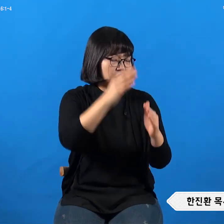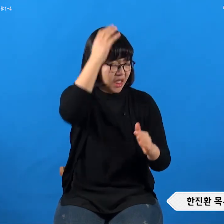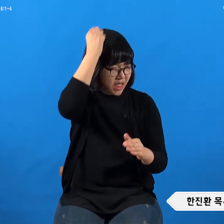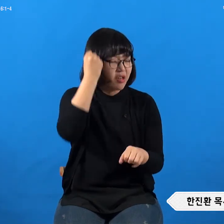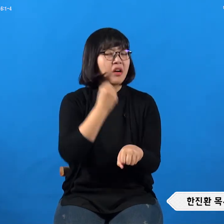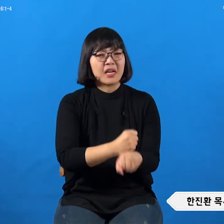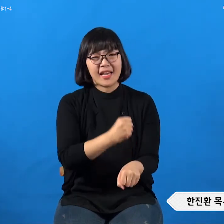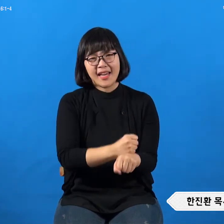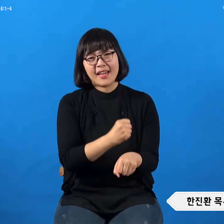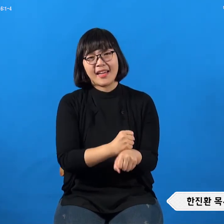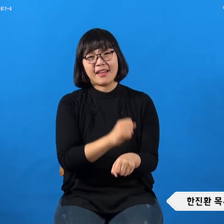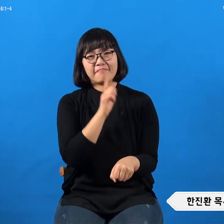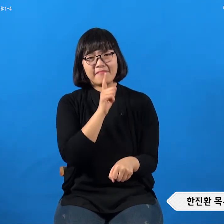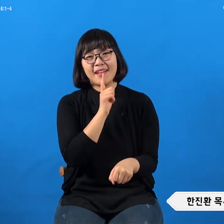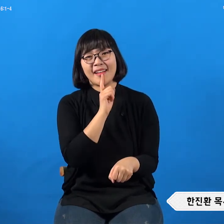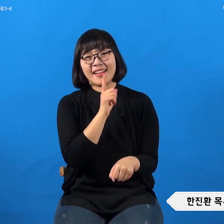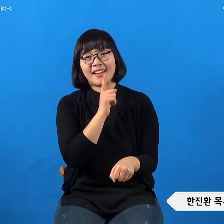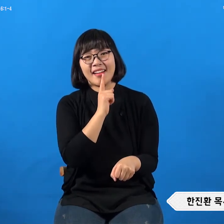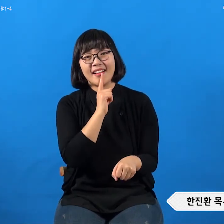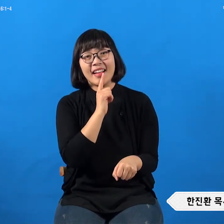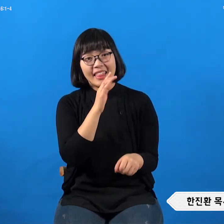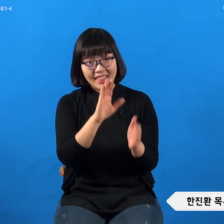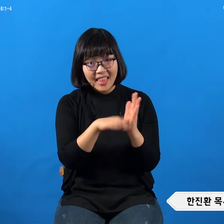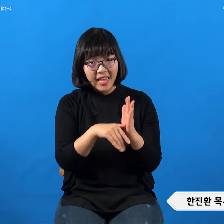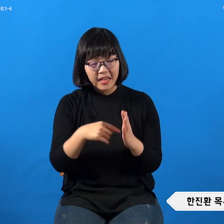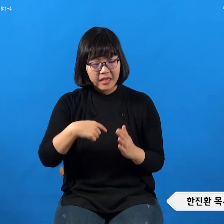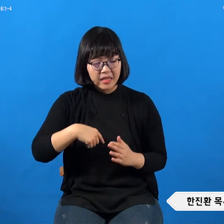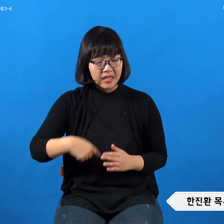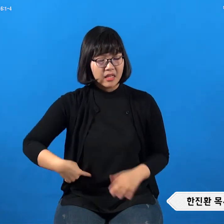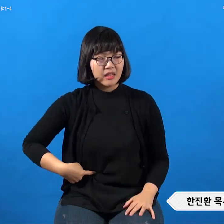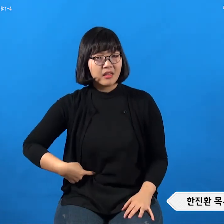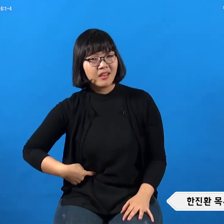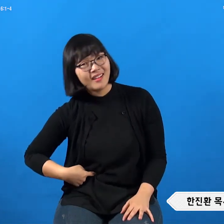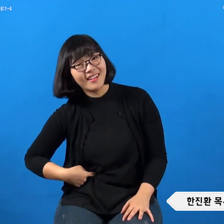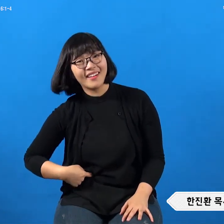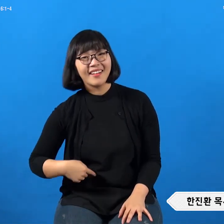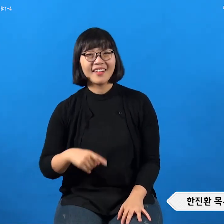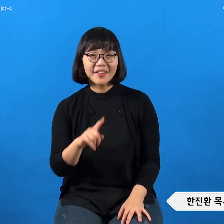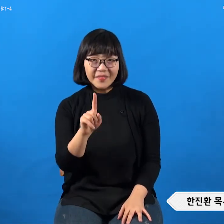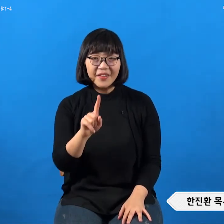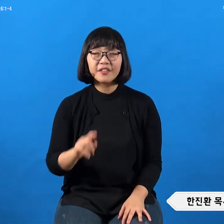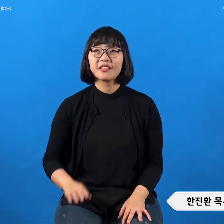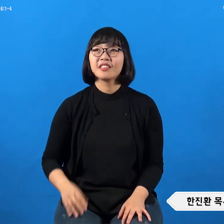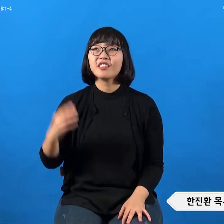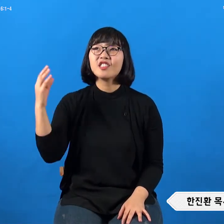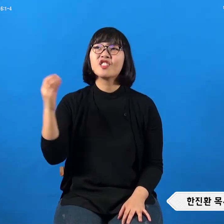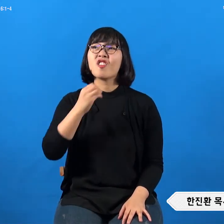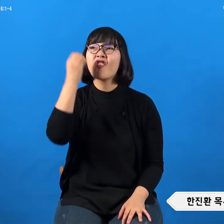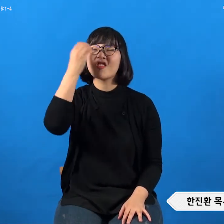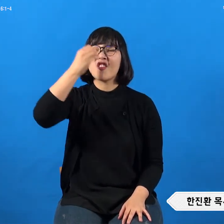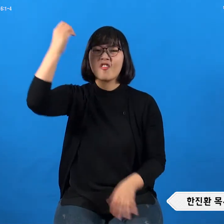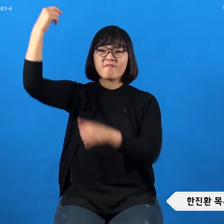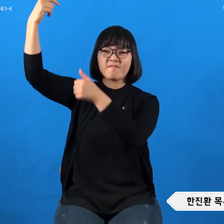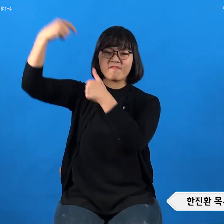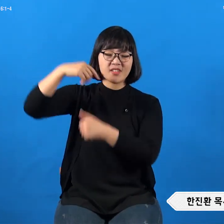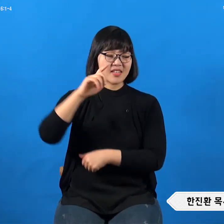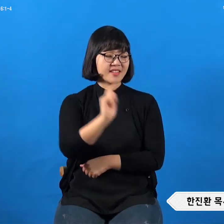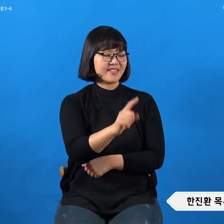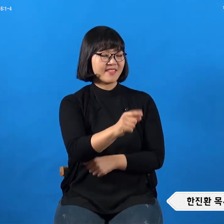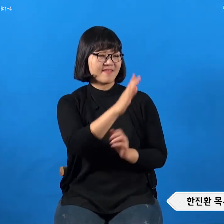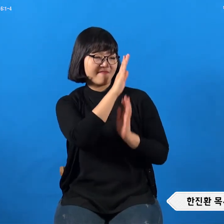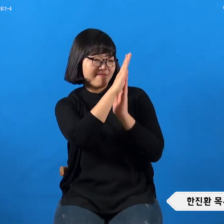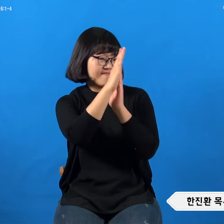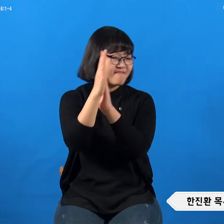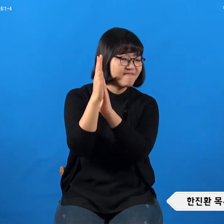겁니다. 그러고 있는데 속에서 성령의 음성이 들려왔습니다. 이 위선자야, 하나님